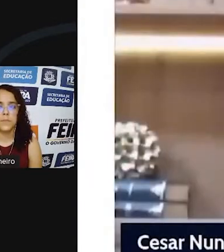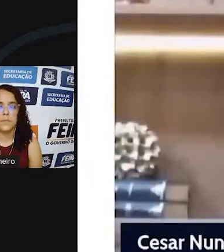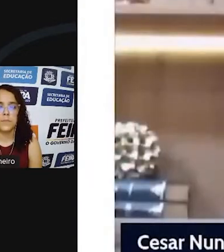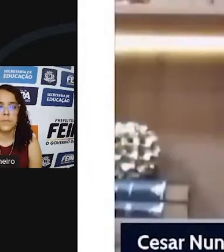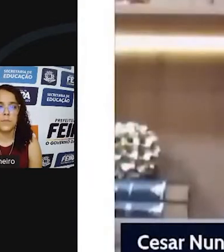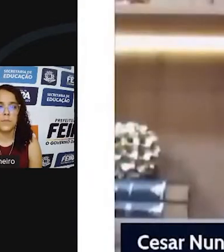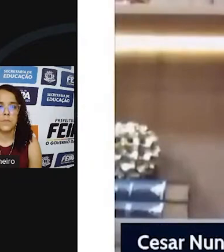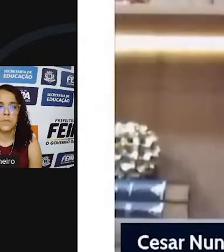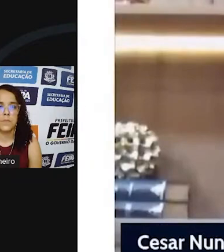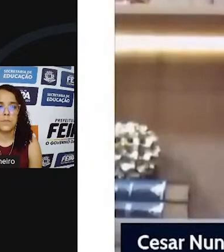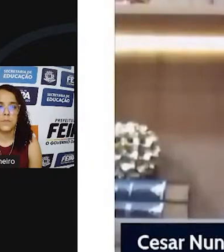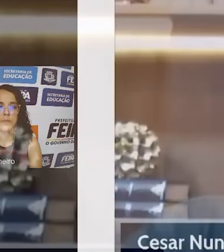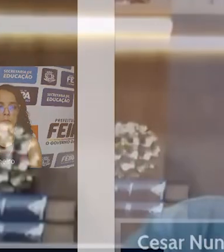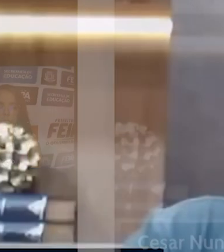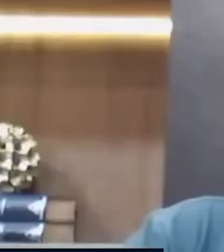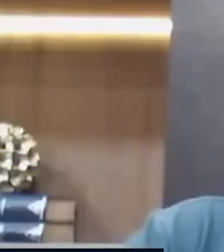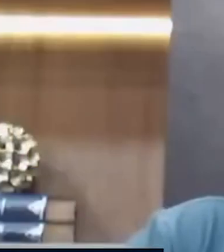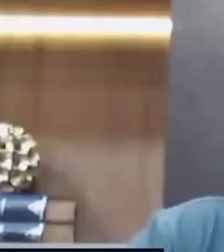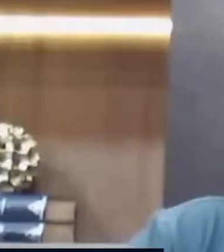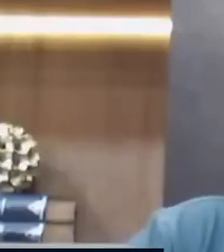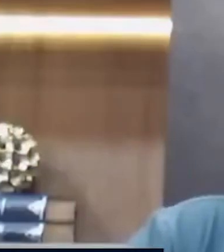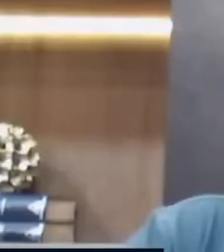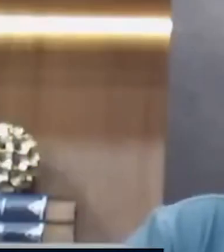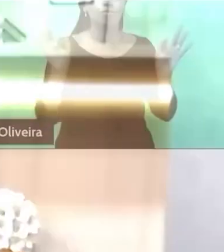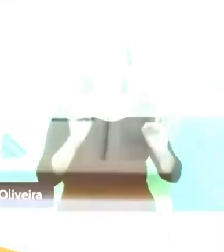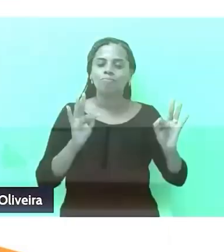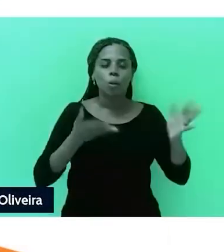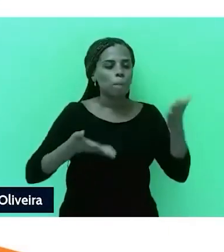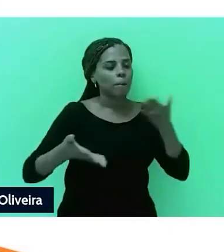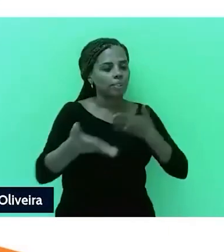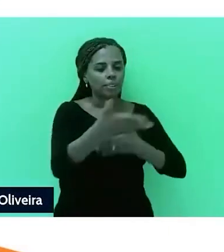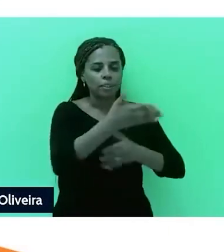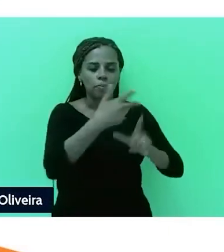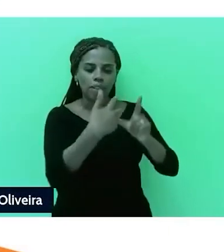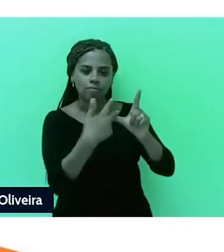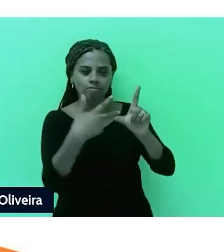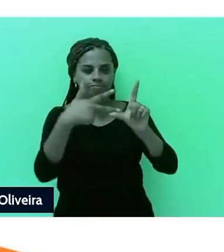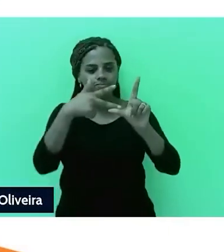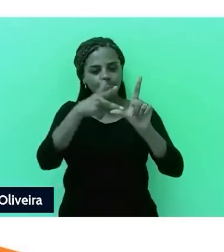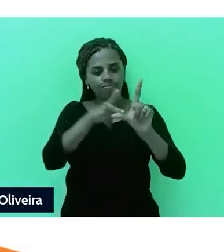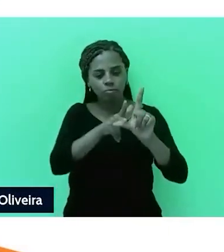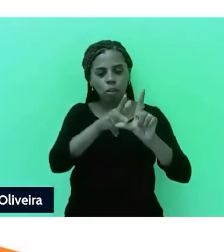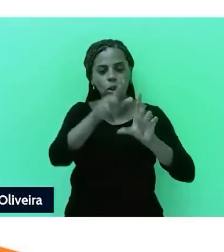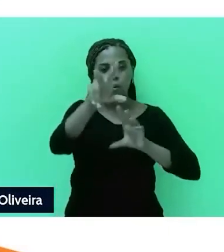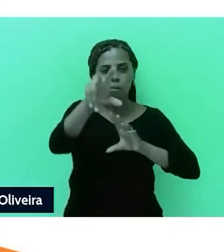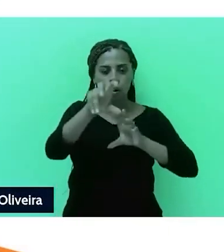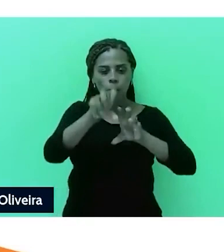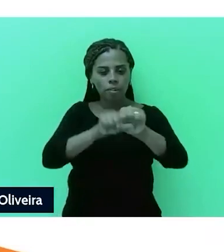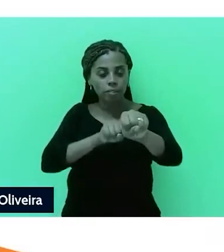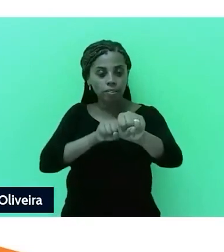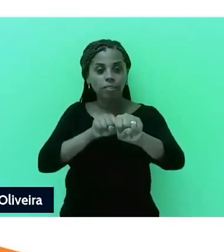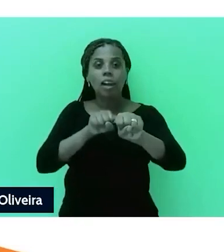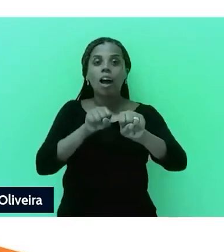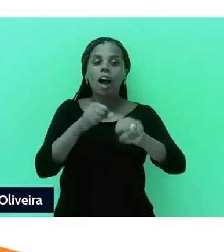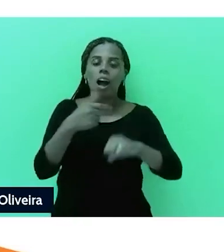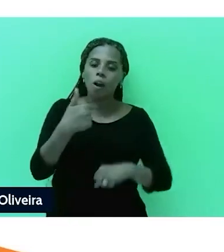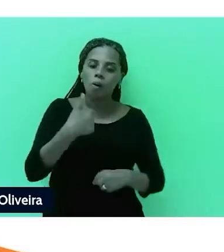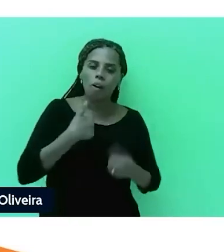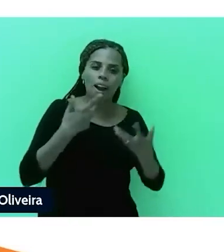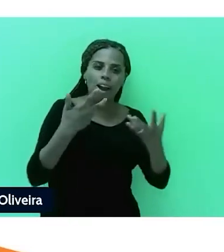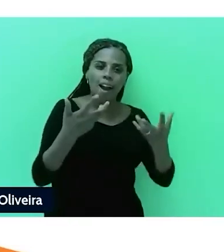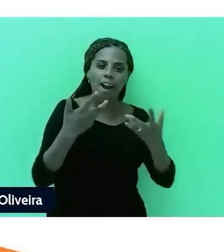Fico muito feliz em poder participar dessa live de formação e quero mandar a